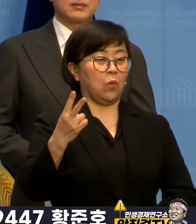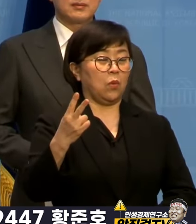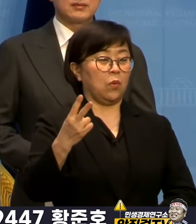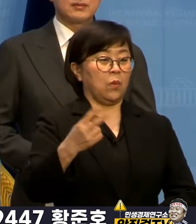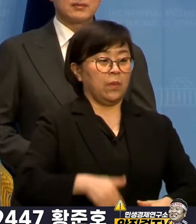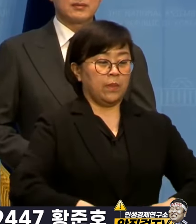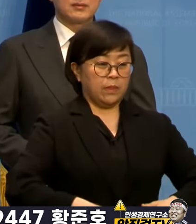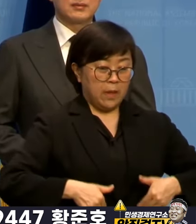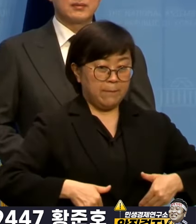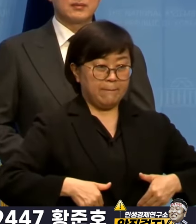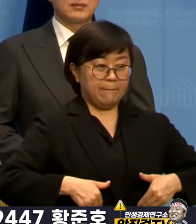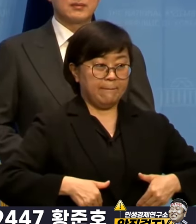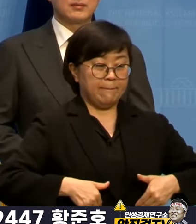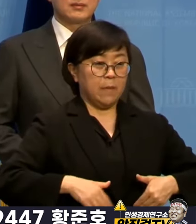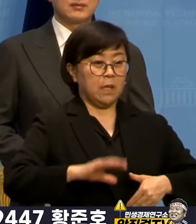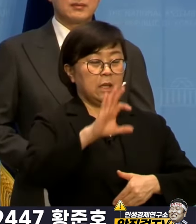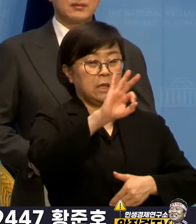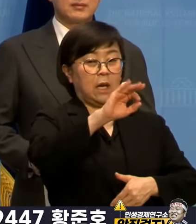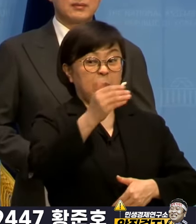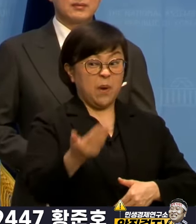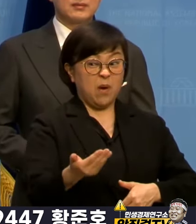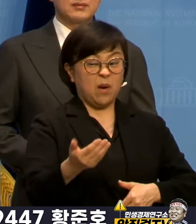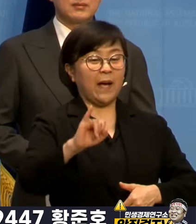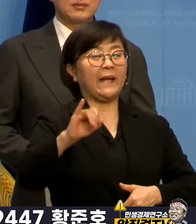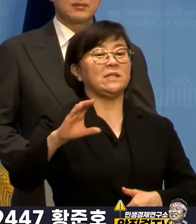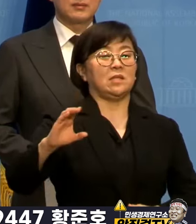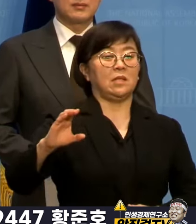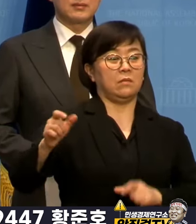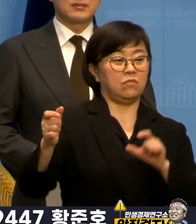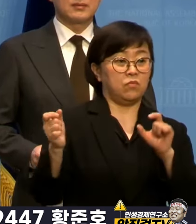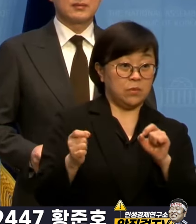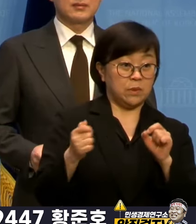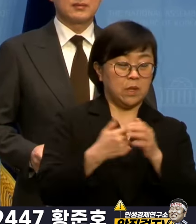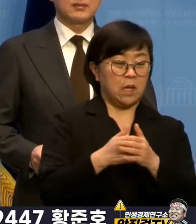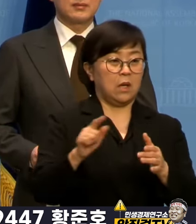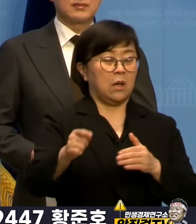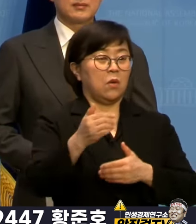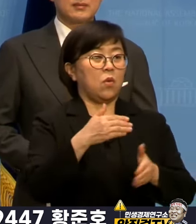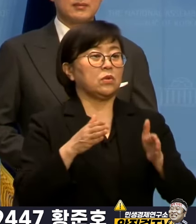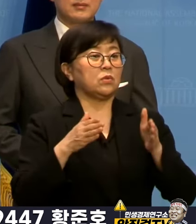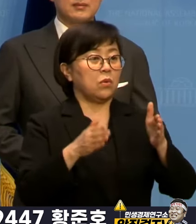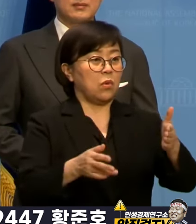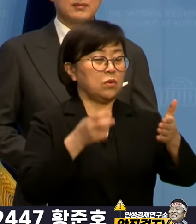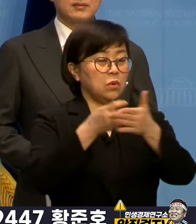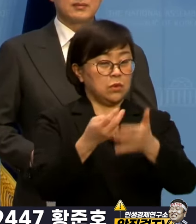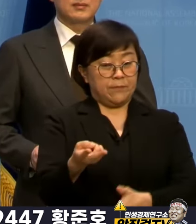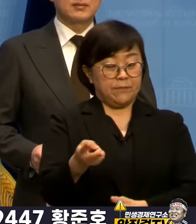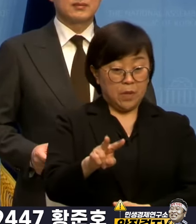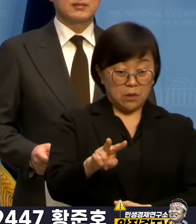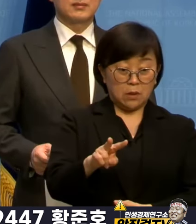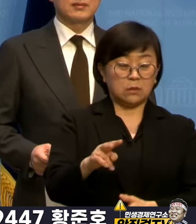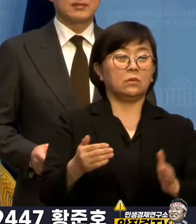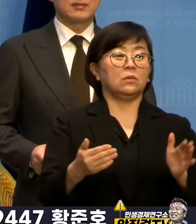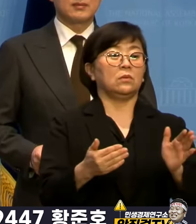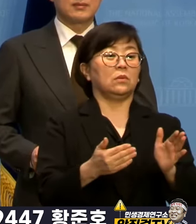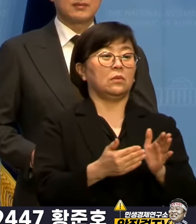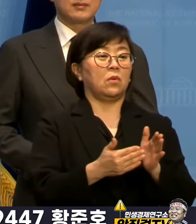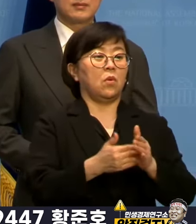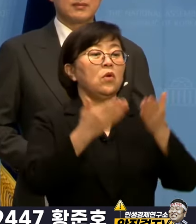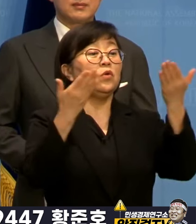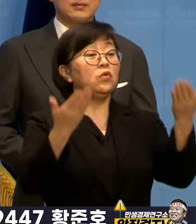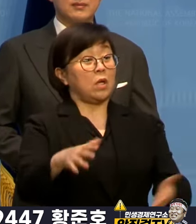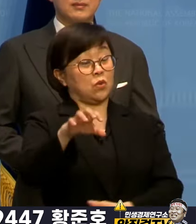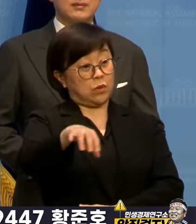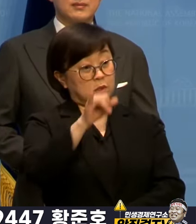남양평 IC 남양평의 서울 양평 고속도로 종점 변경되고 거기에